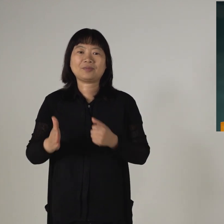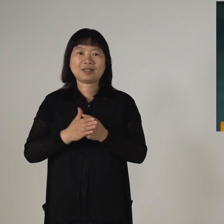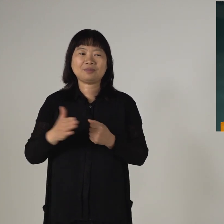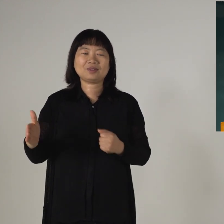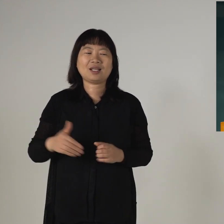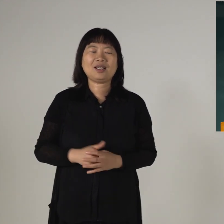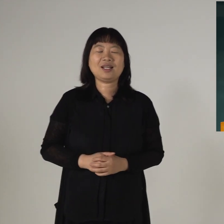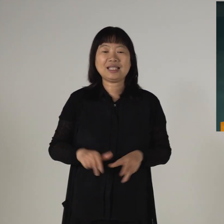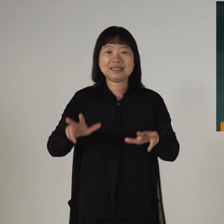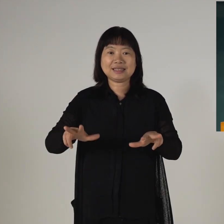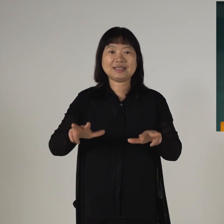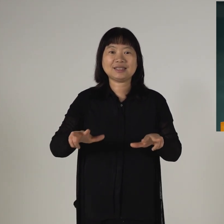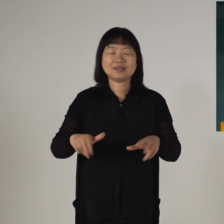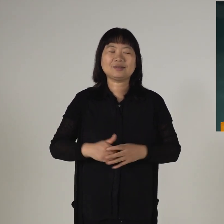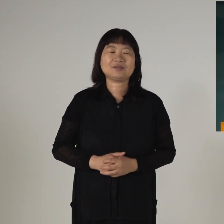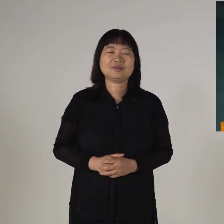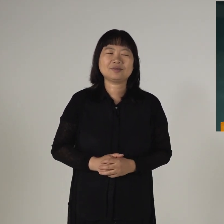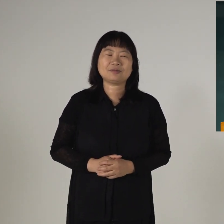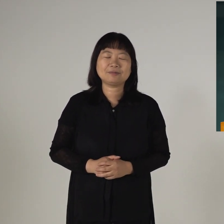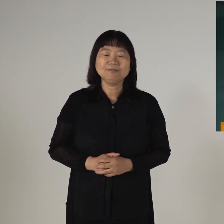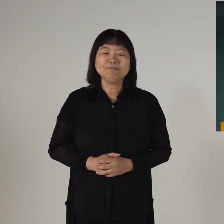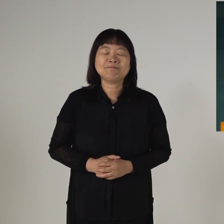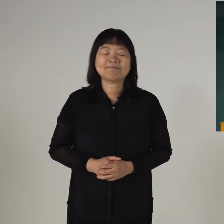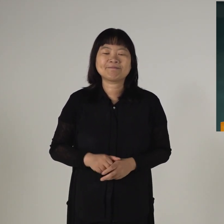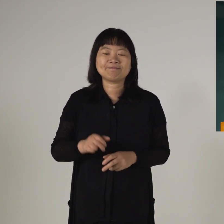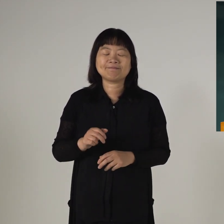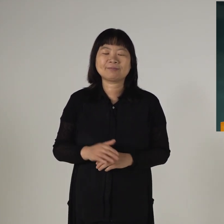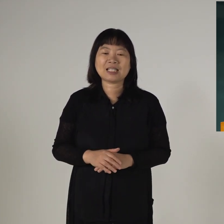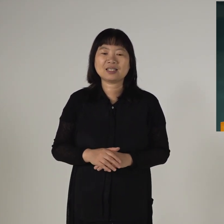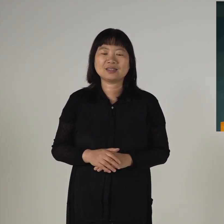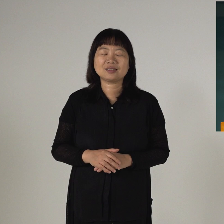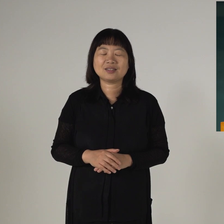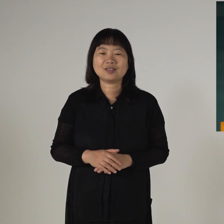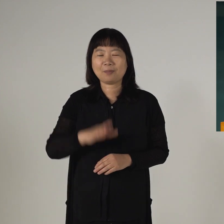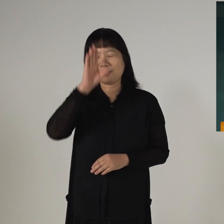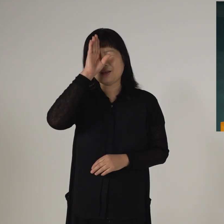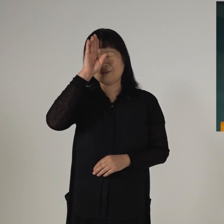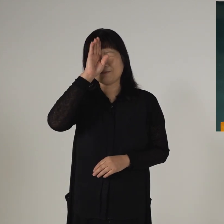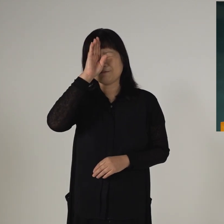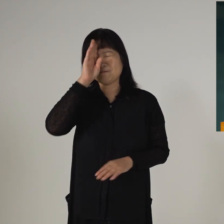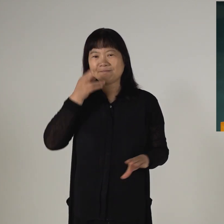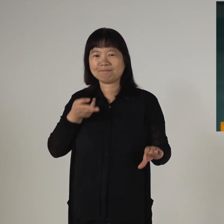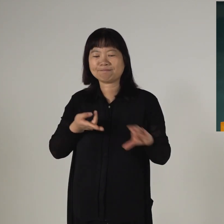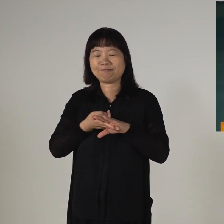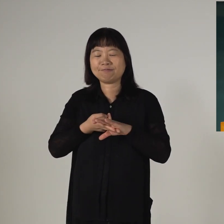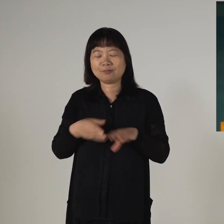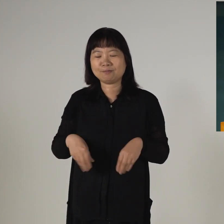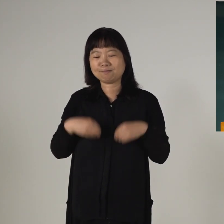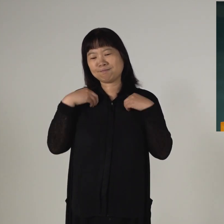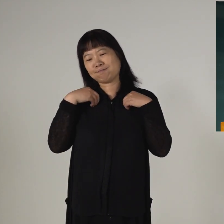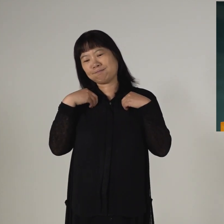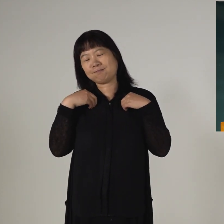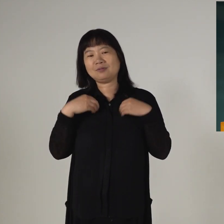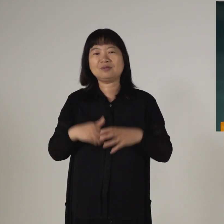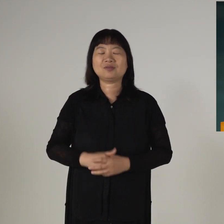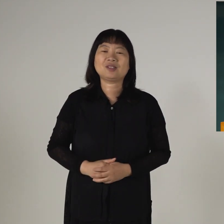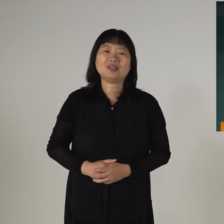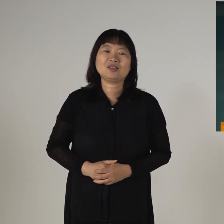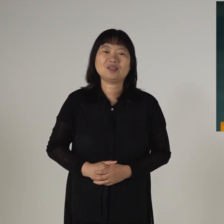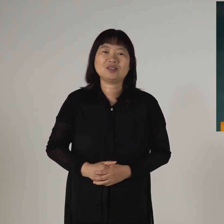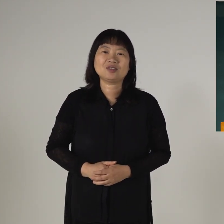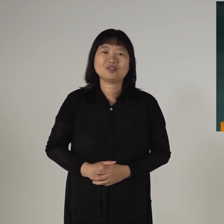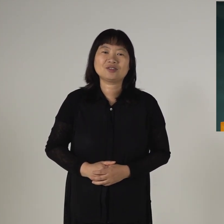그래서 지금 자리에 거의 병들어 누워있는 지경인데 아직 후계